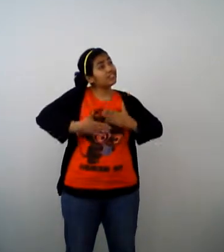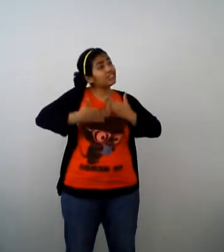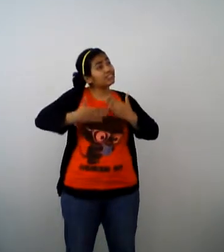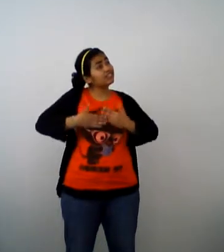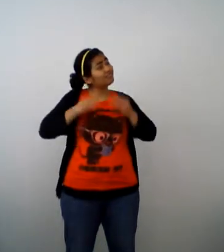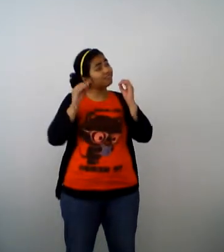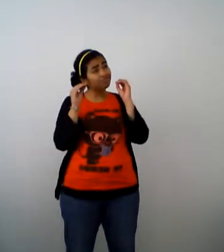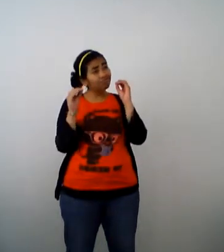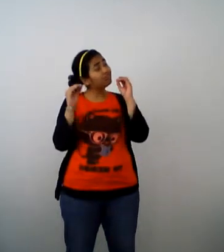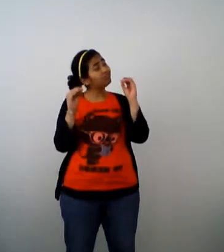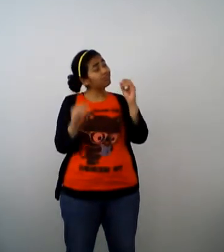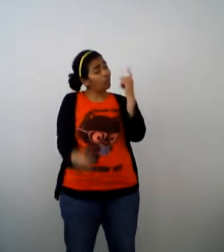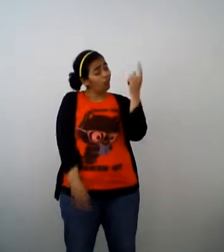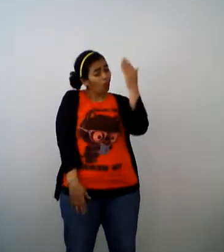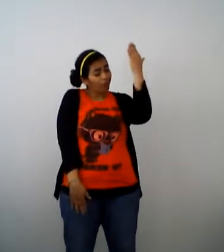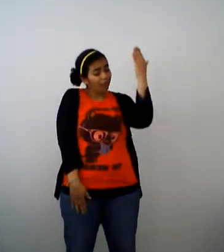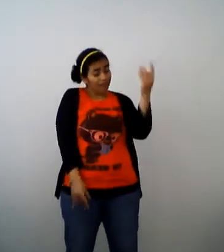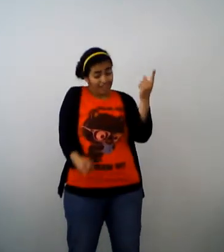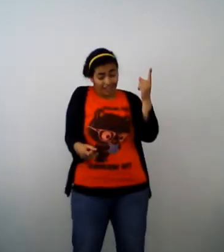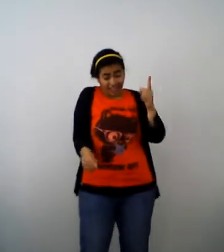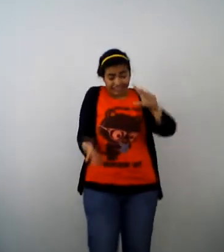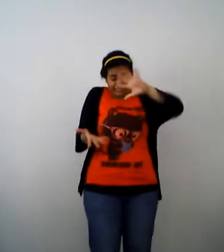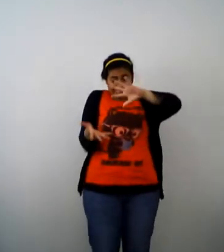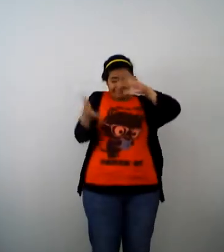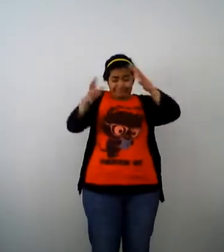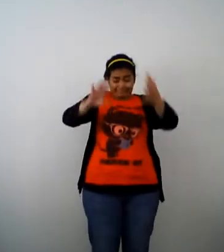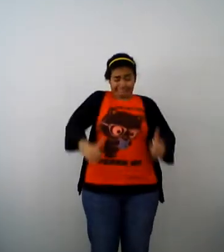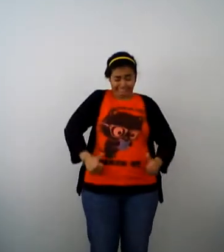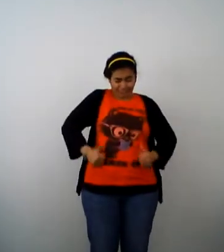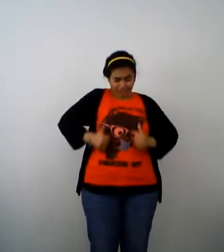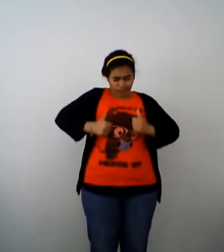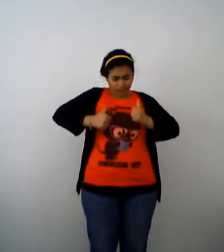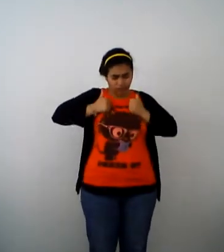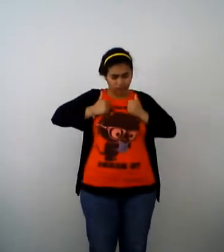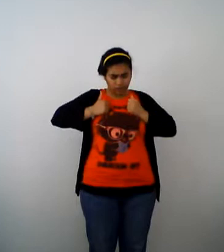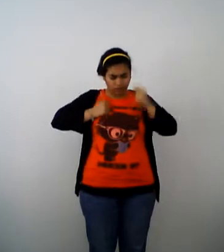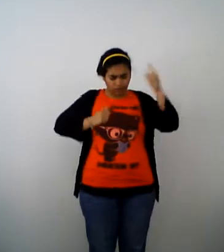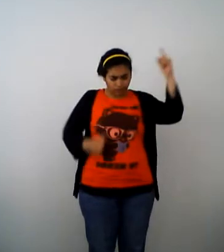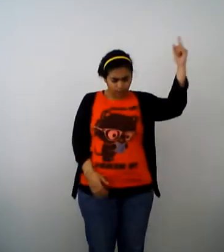En la tormenta, oh Señor, tú eres mi calma.